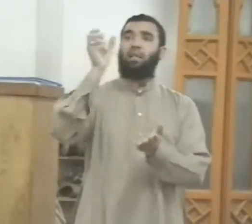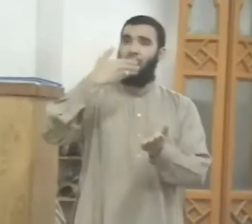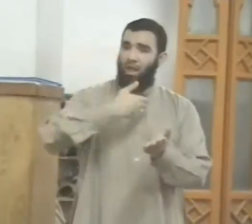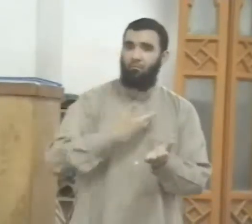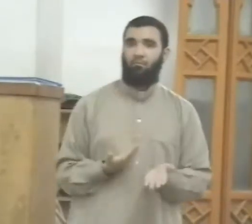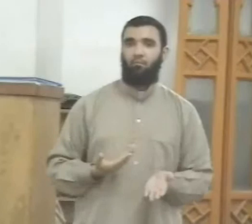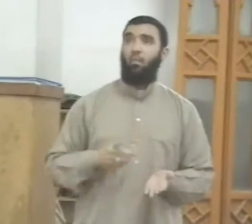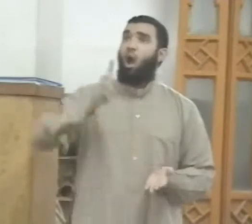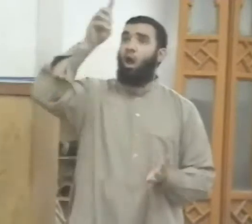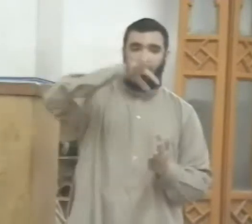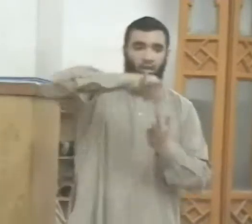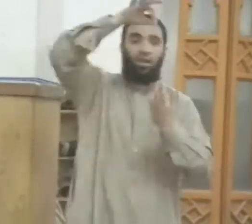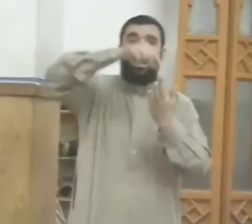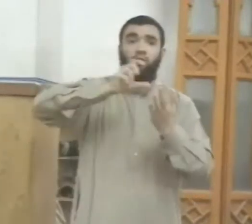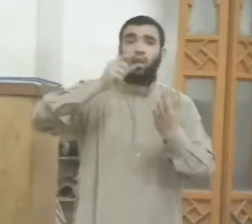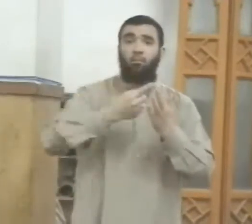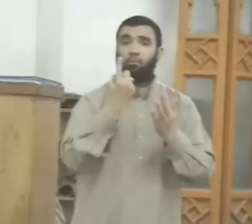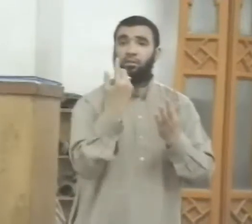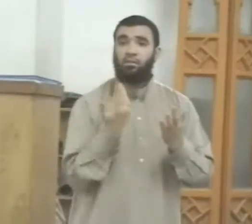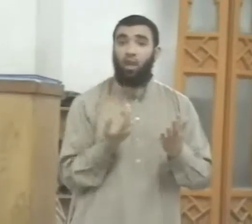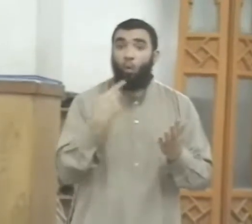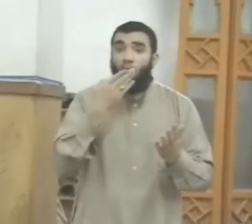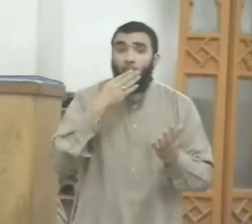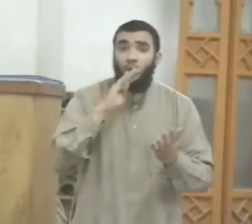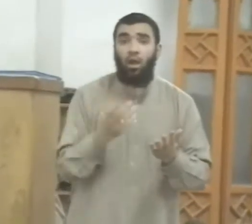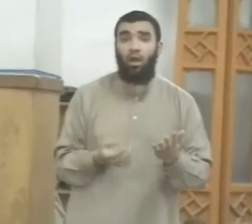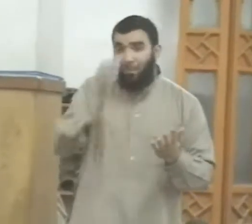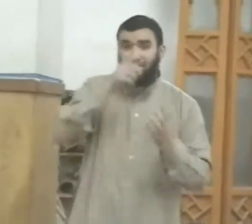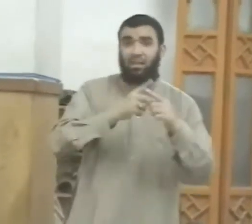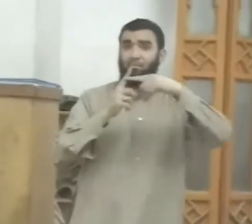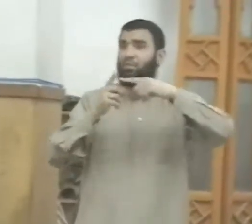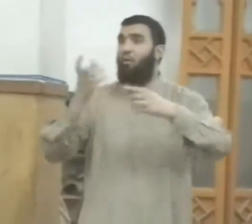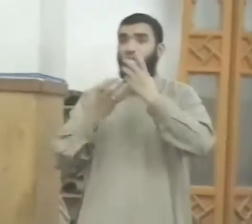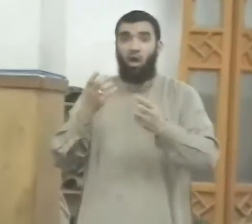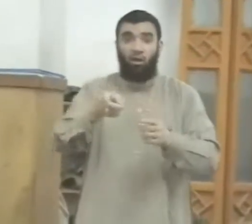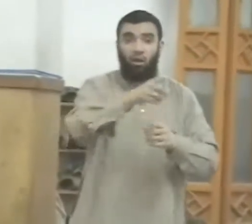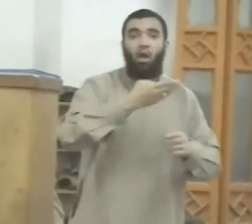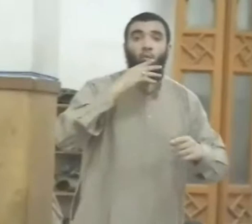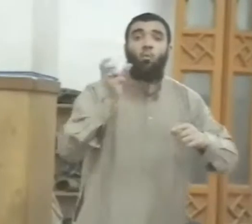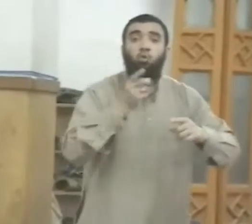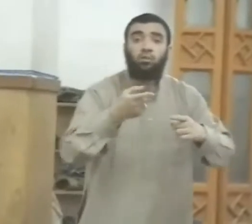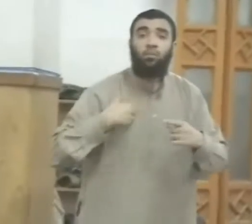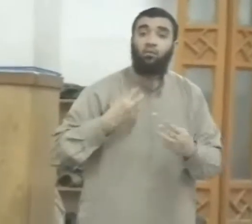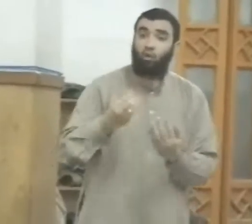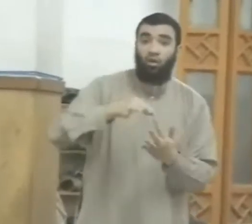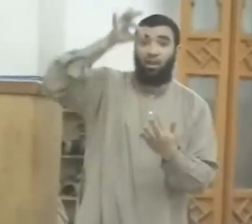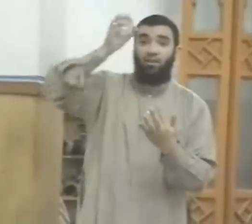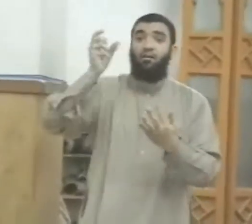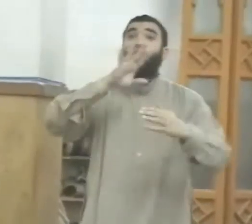الإكرام والإكبار، يرجو أن يقبل ندعه لتتعلم على أيدي المسلمين،